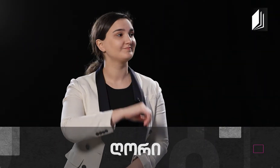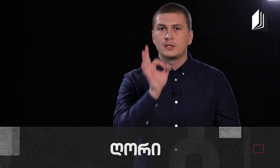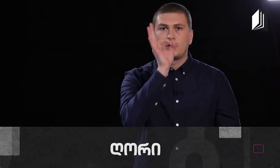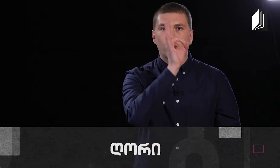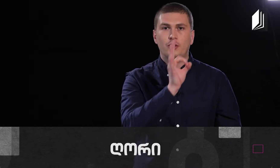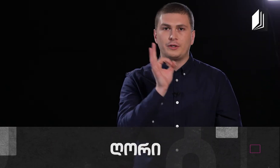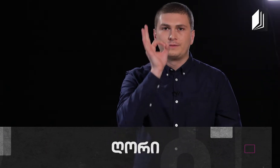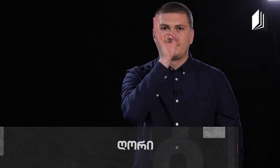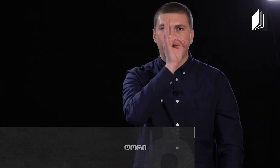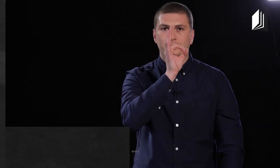ხორი